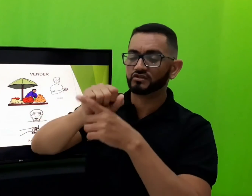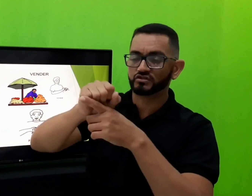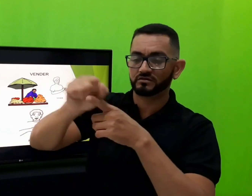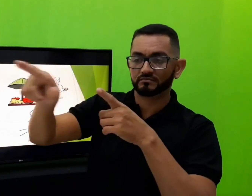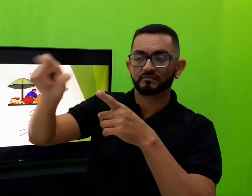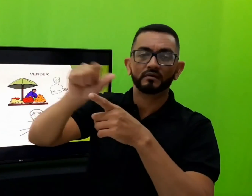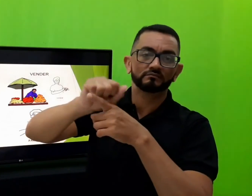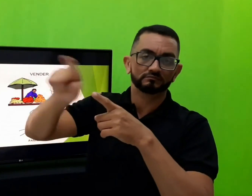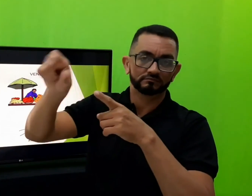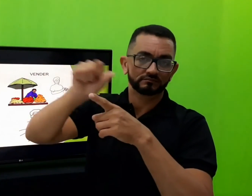mensalmente.